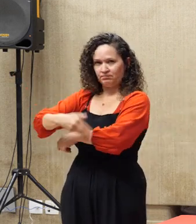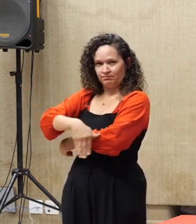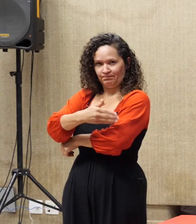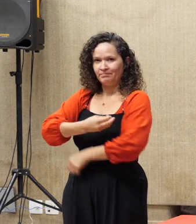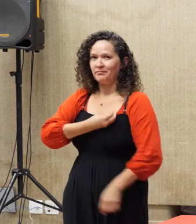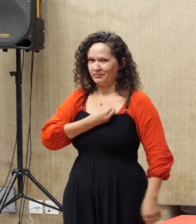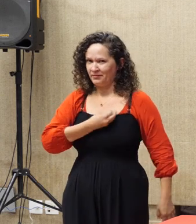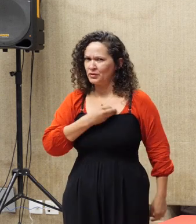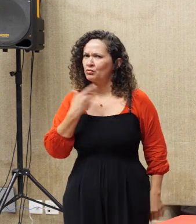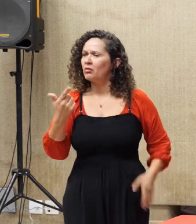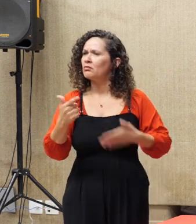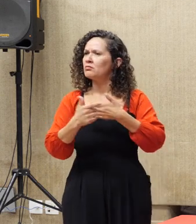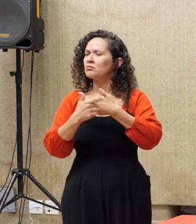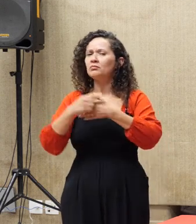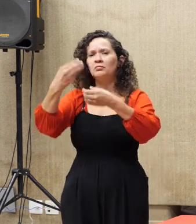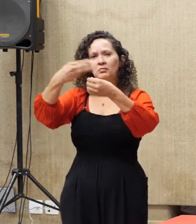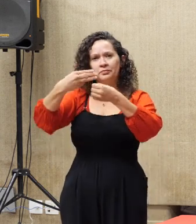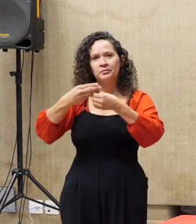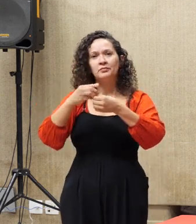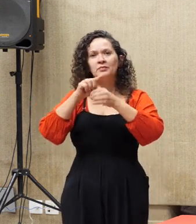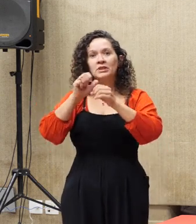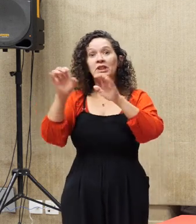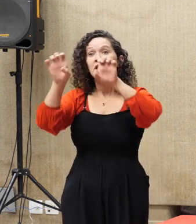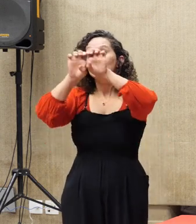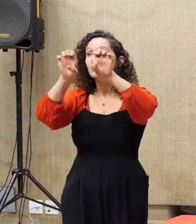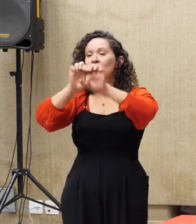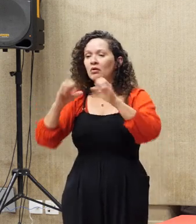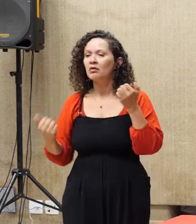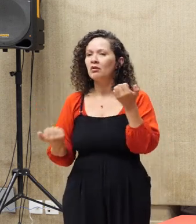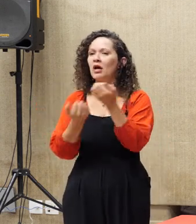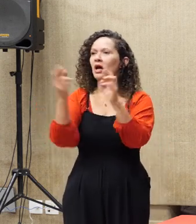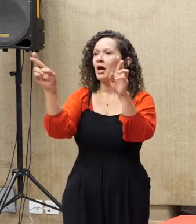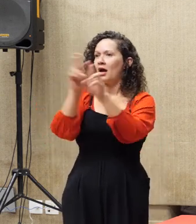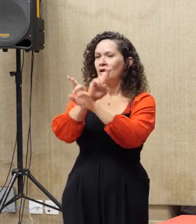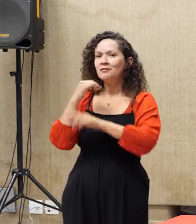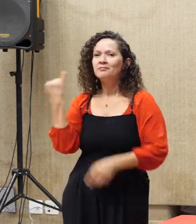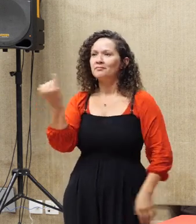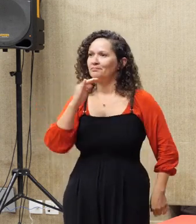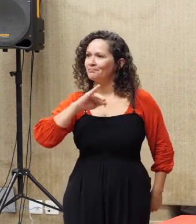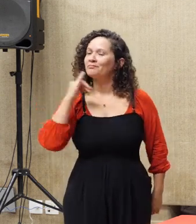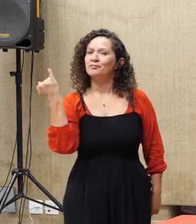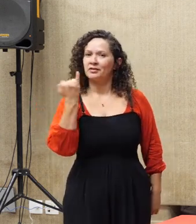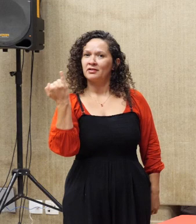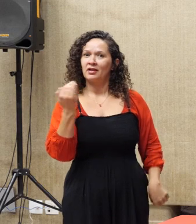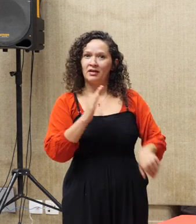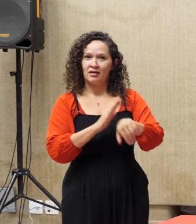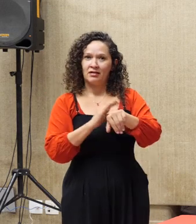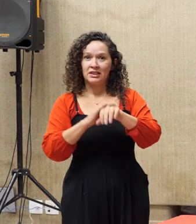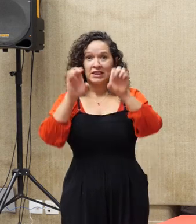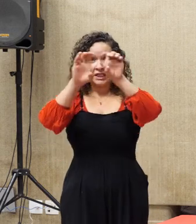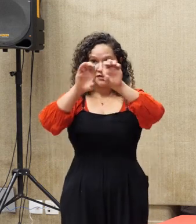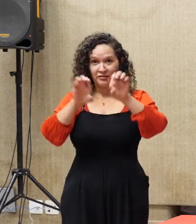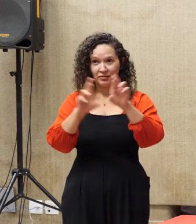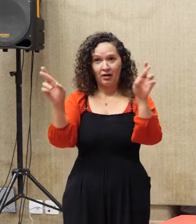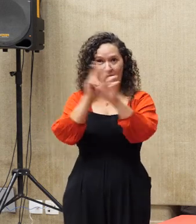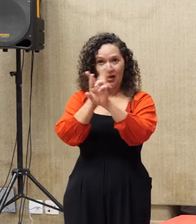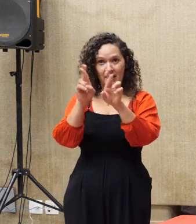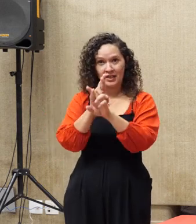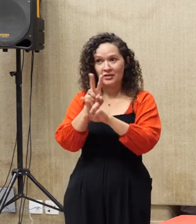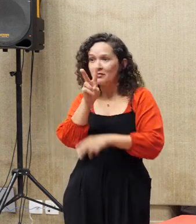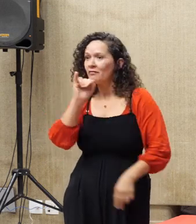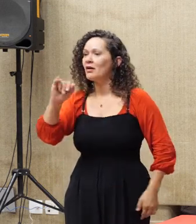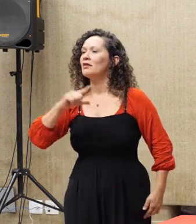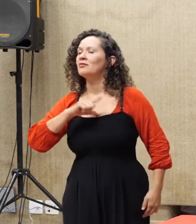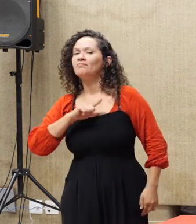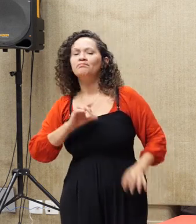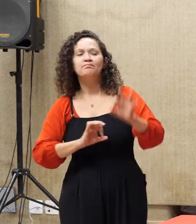Então, assim, o papel do município de estruturar essa rede é muito importante. Porque no momento em que ele estrutura a rede, ele vai